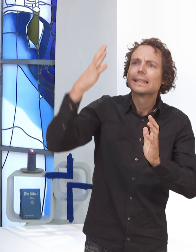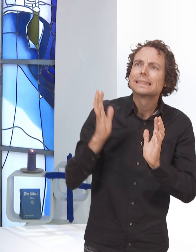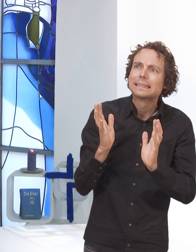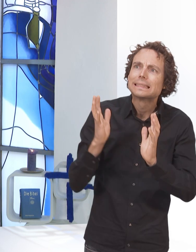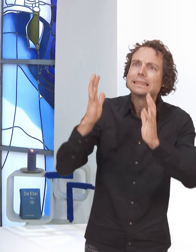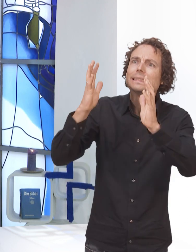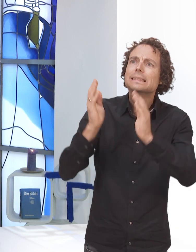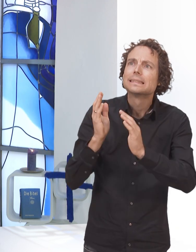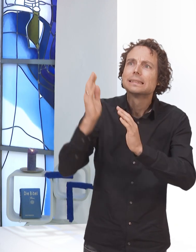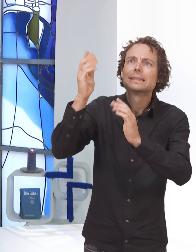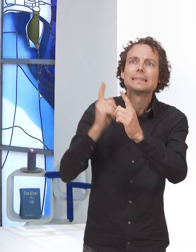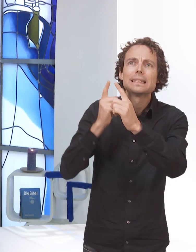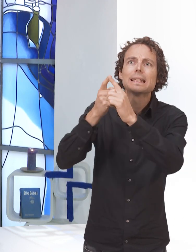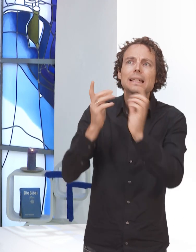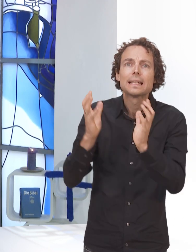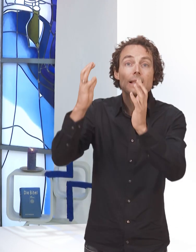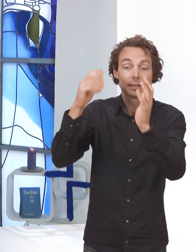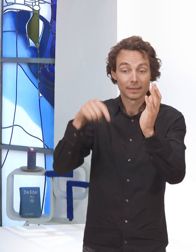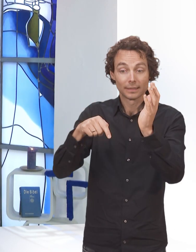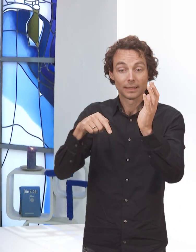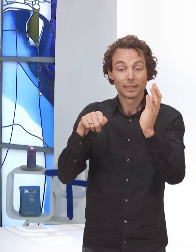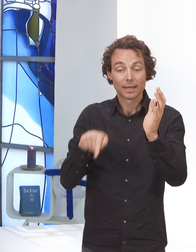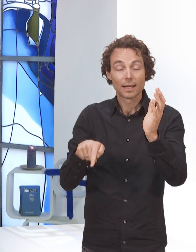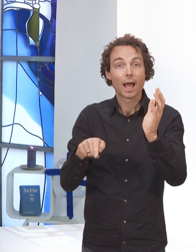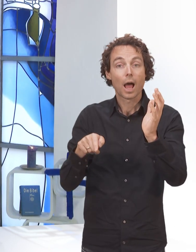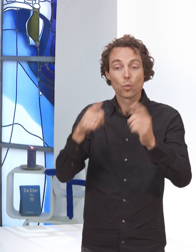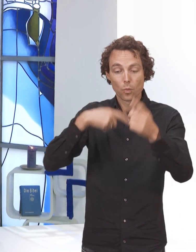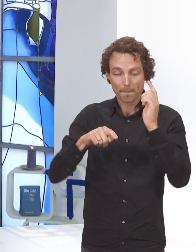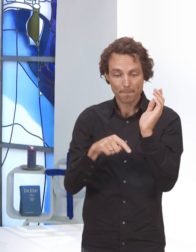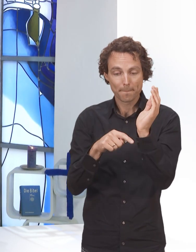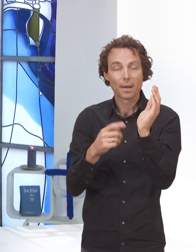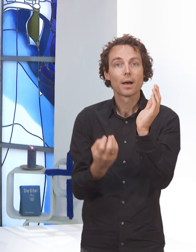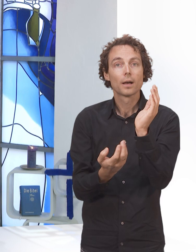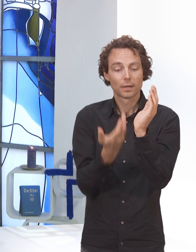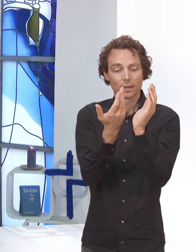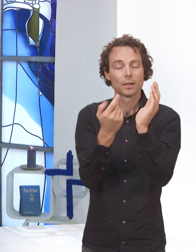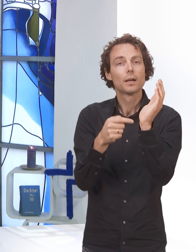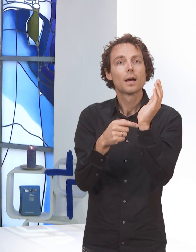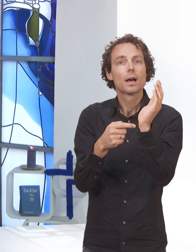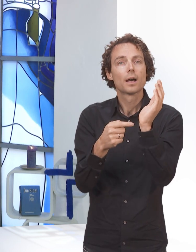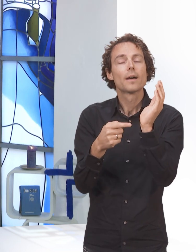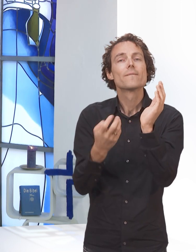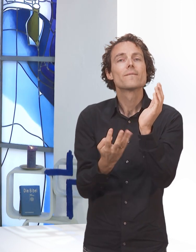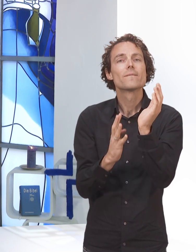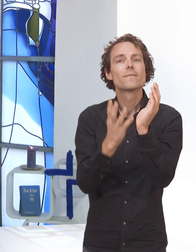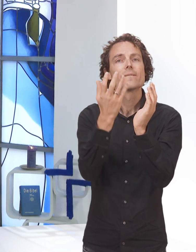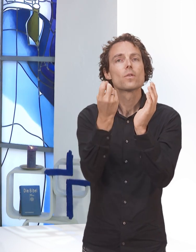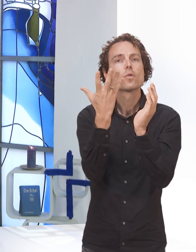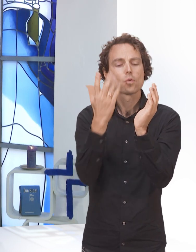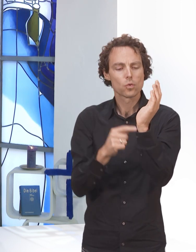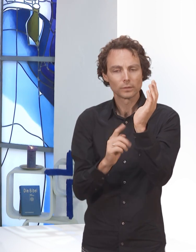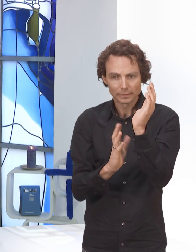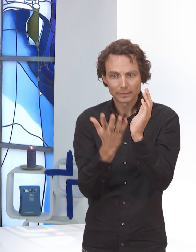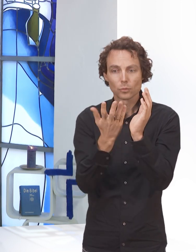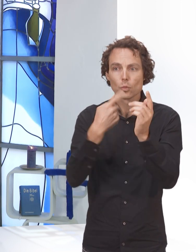hinstreben und in entgegengesetzter Richtung zu ihrem nach unten hängenden